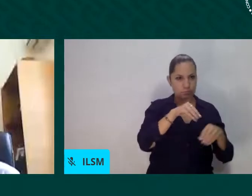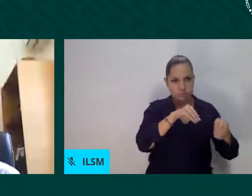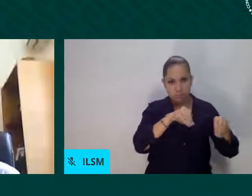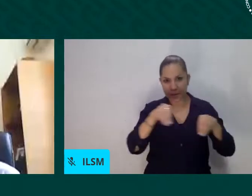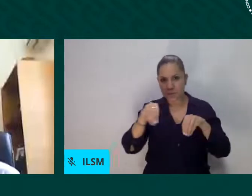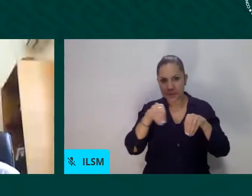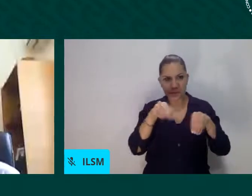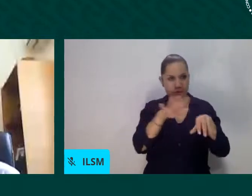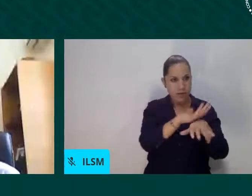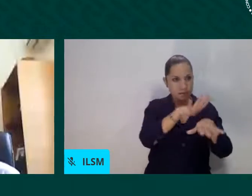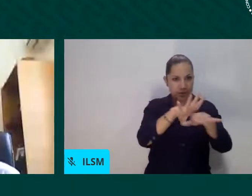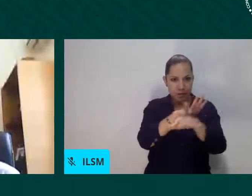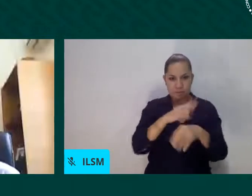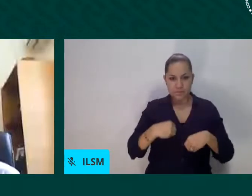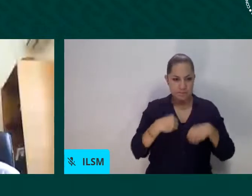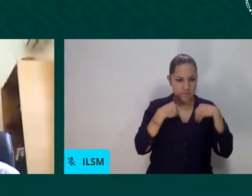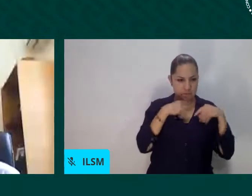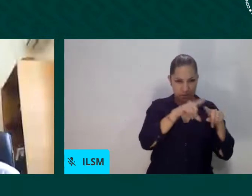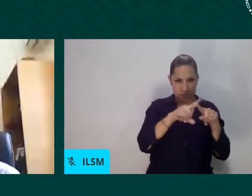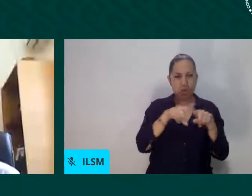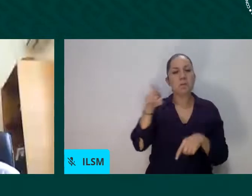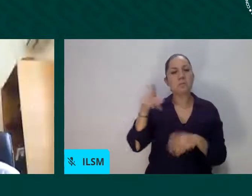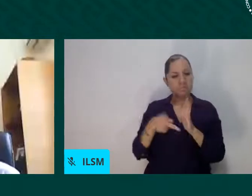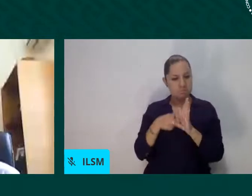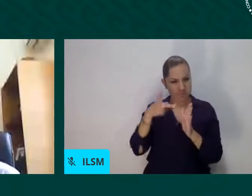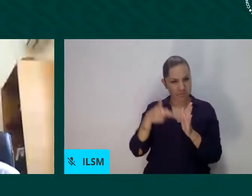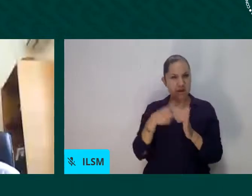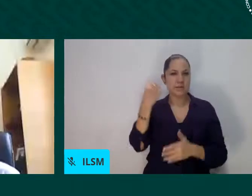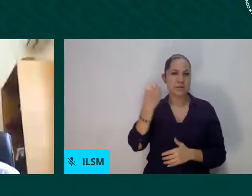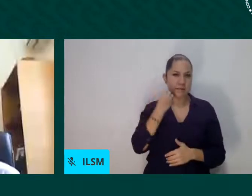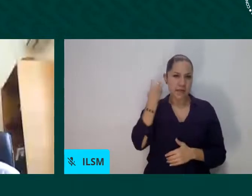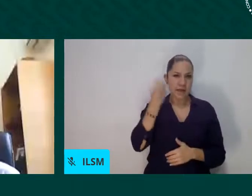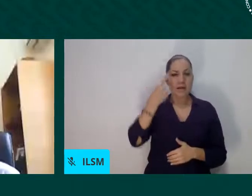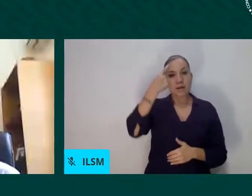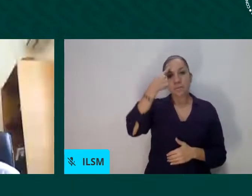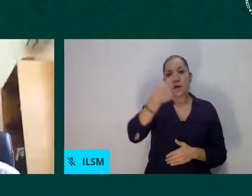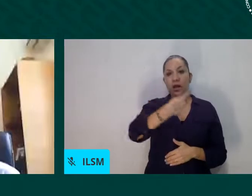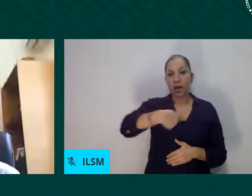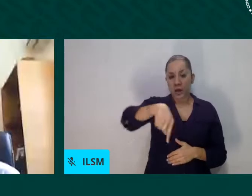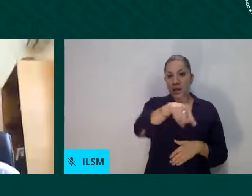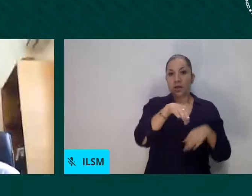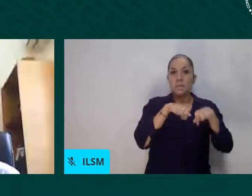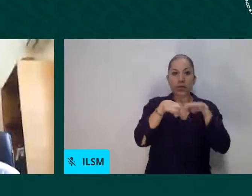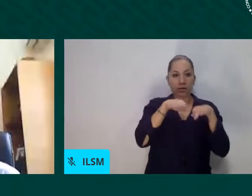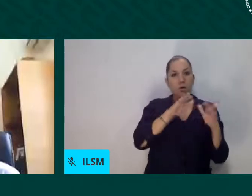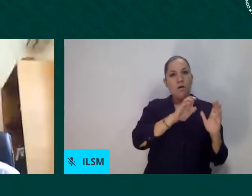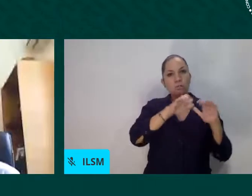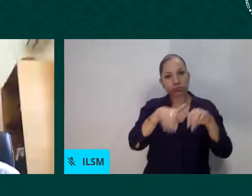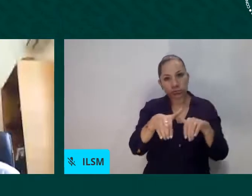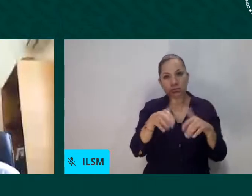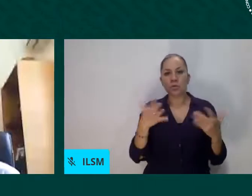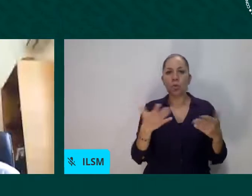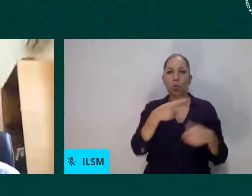búsqueda de empleo y emprendimiento de personas en situación de movilidad humana. Muchas gracias, Laura, por acompañarnos.